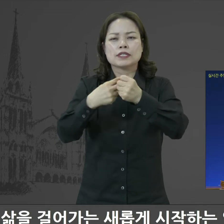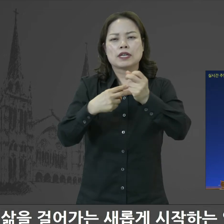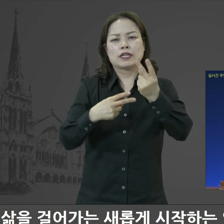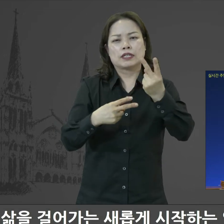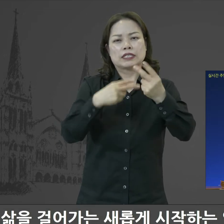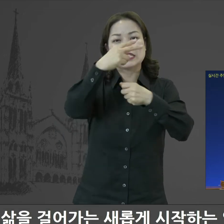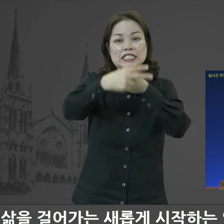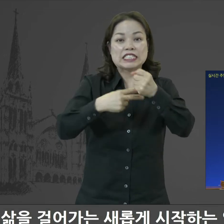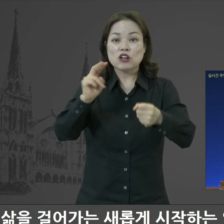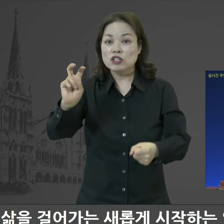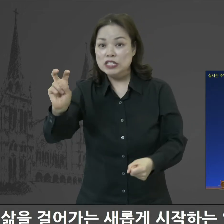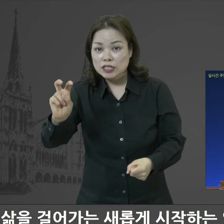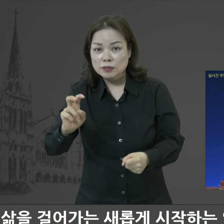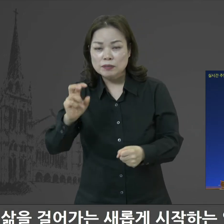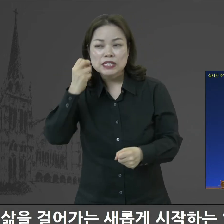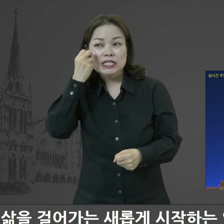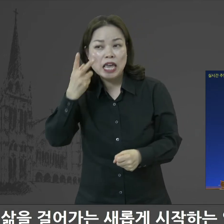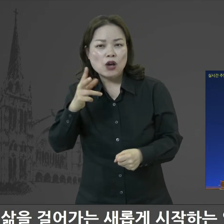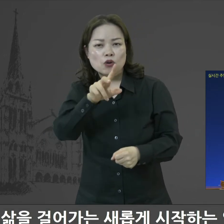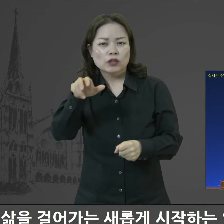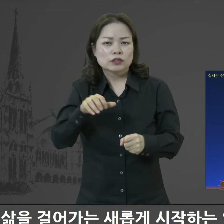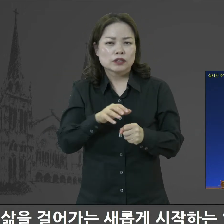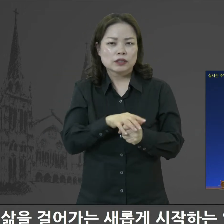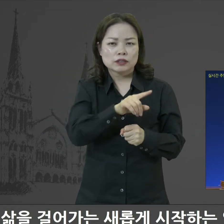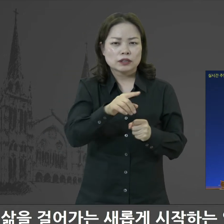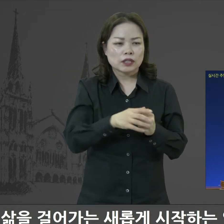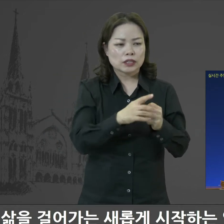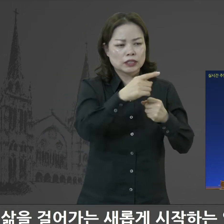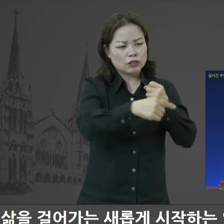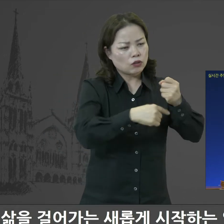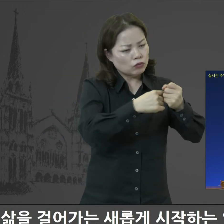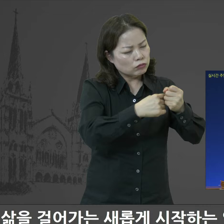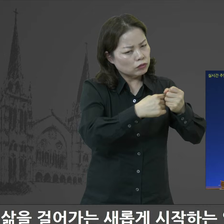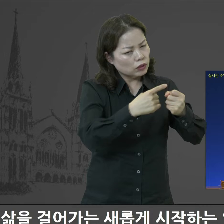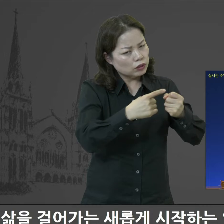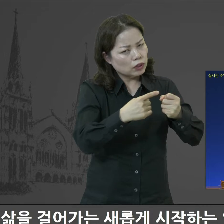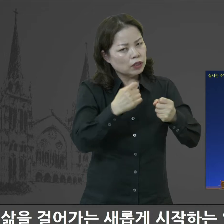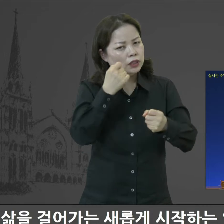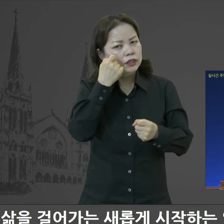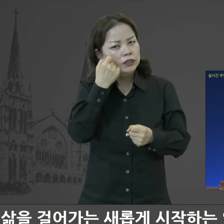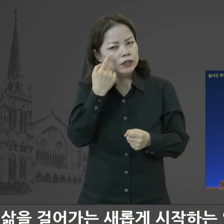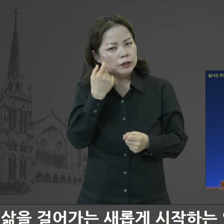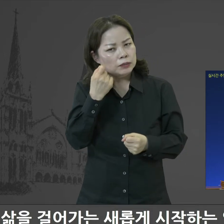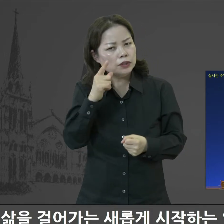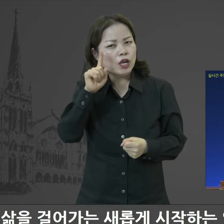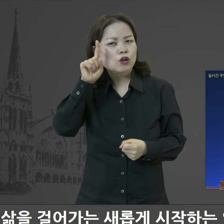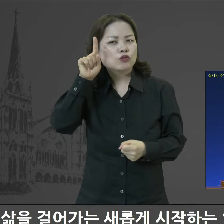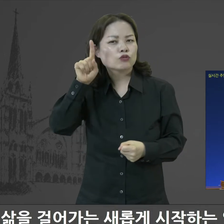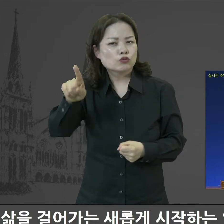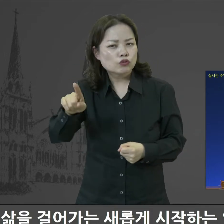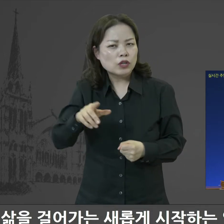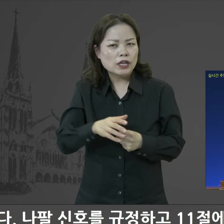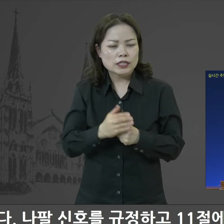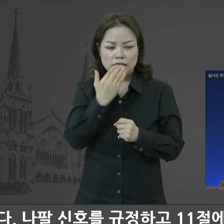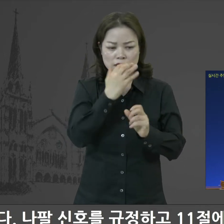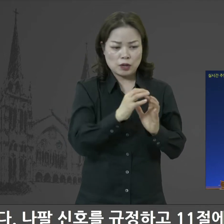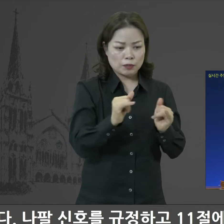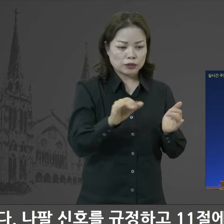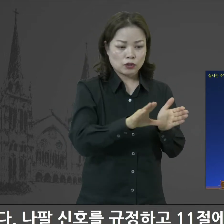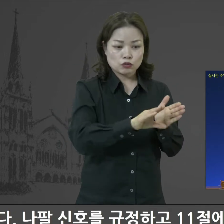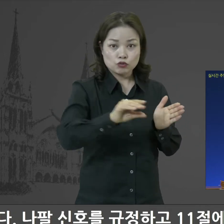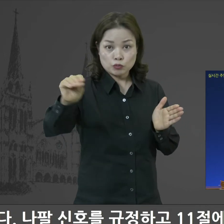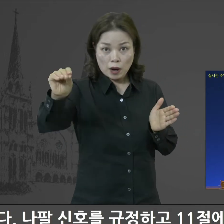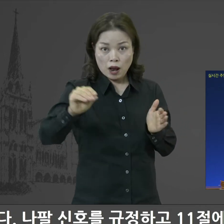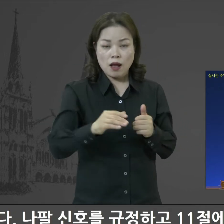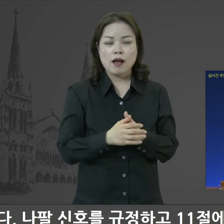20일 시내산에 도착할 때가 1년 3월 15일이었으니까 약 11개월 5일 후에 드디어 이스라엘 백성들이 출발을